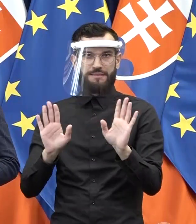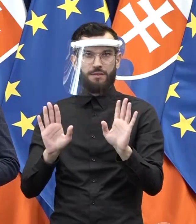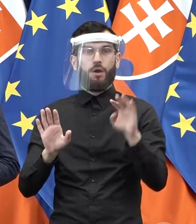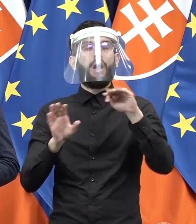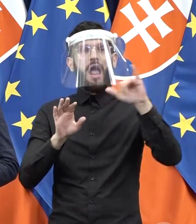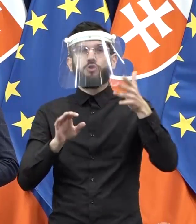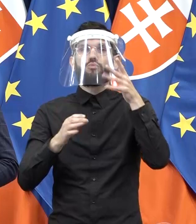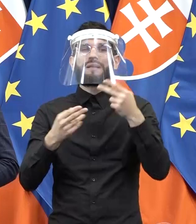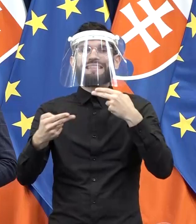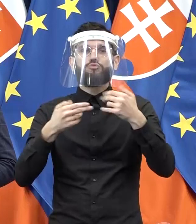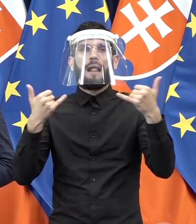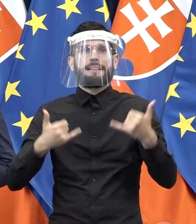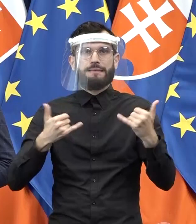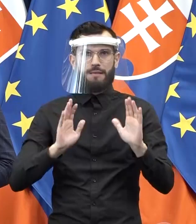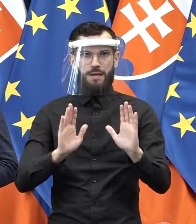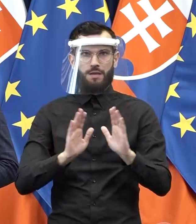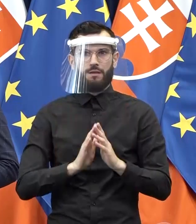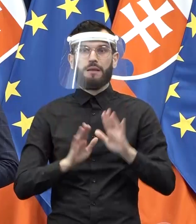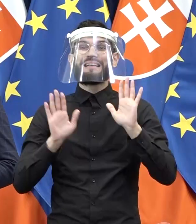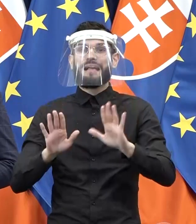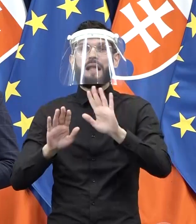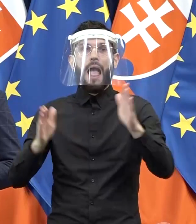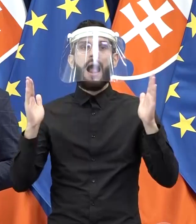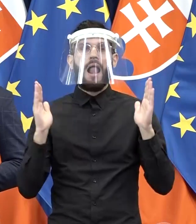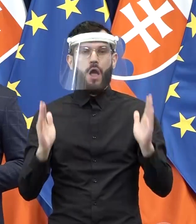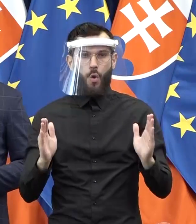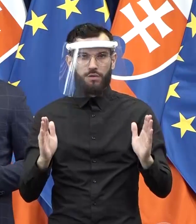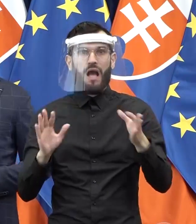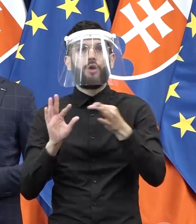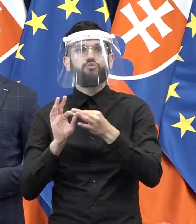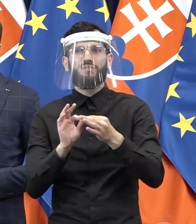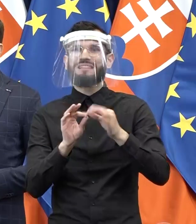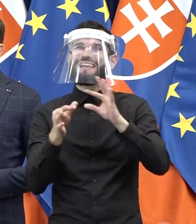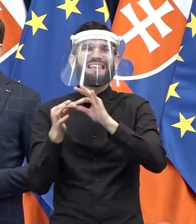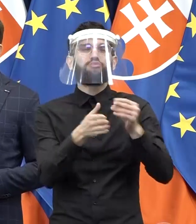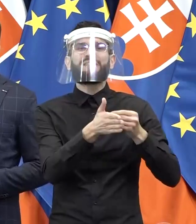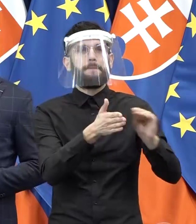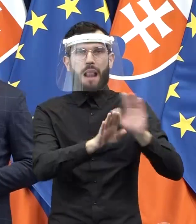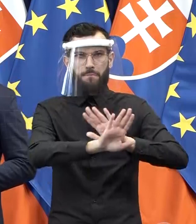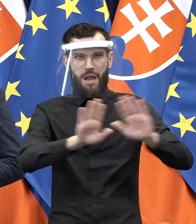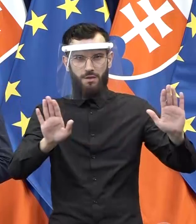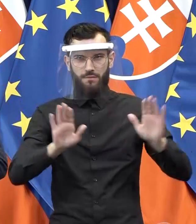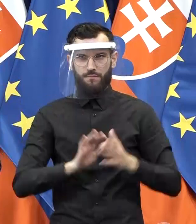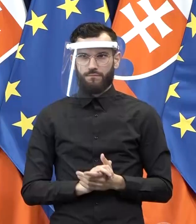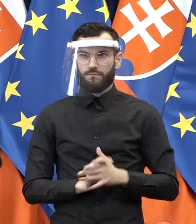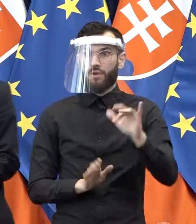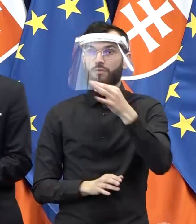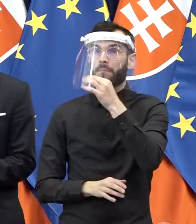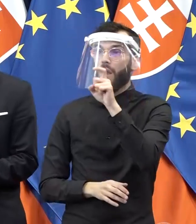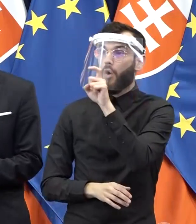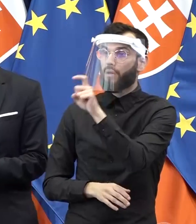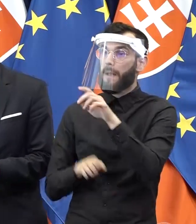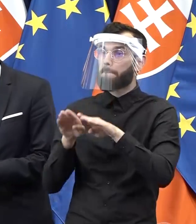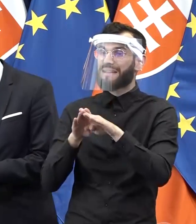O tom budeme diskutovať dnes. Takže zatiaľ len lehoty, ktoré sa netýkajú pladieb. Dobre, ďakujem pekne. Pardon, ešte jedna otázka na